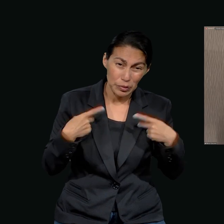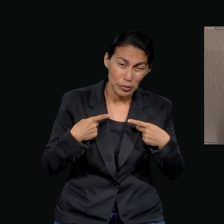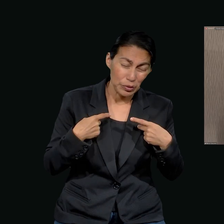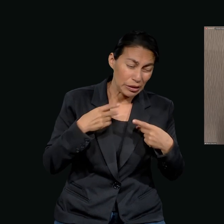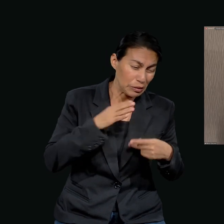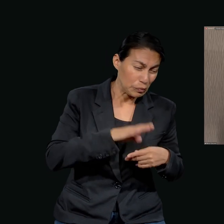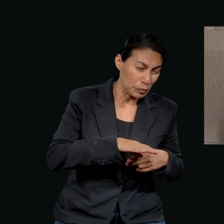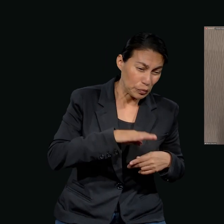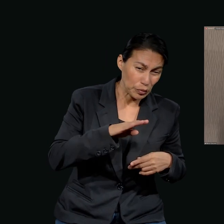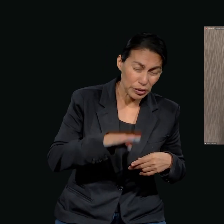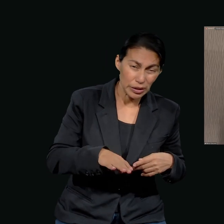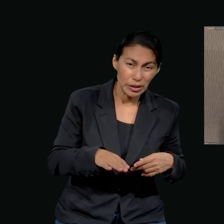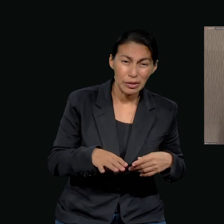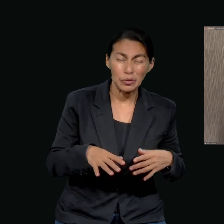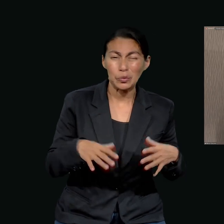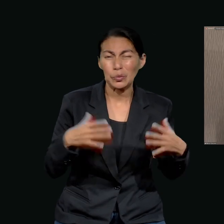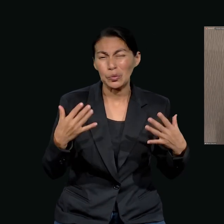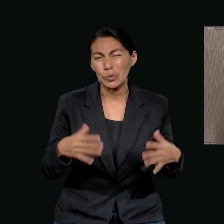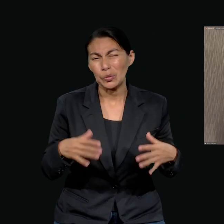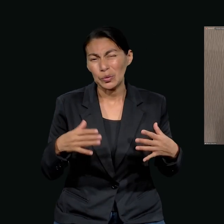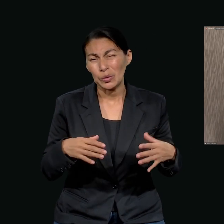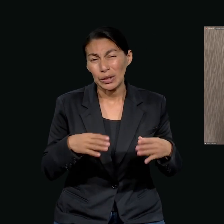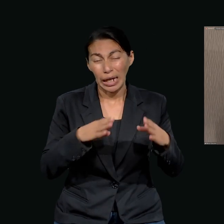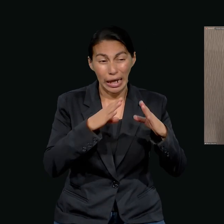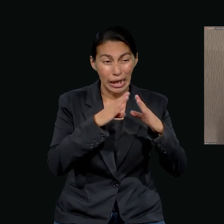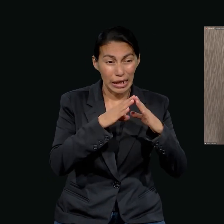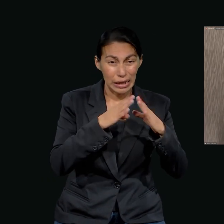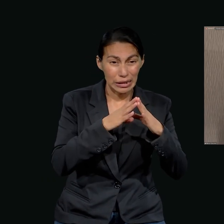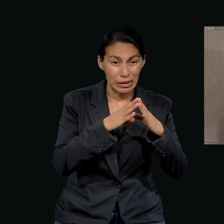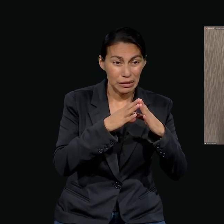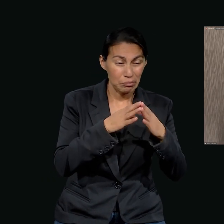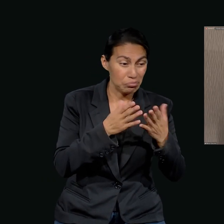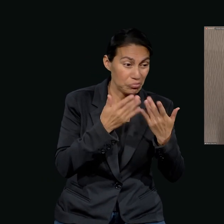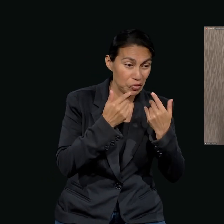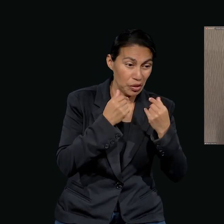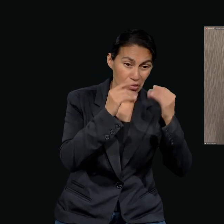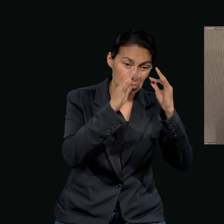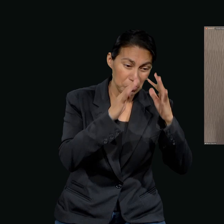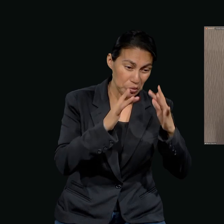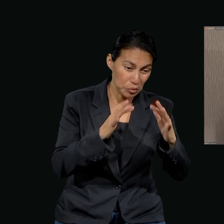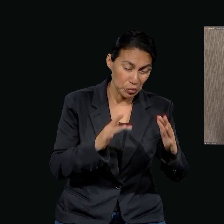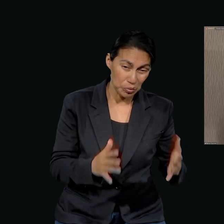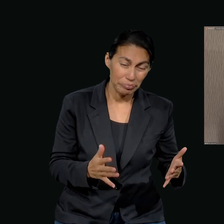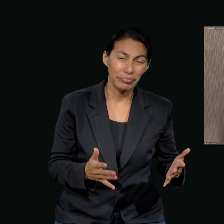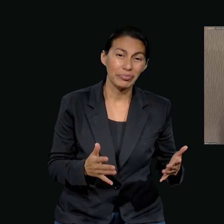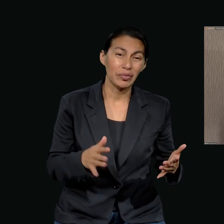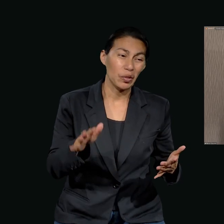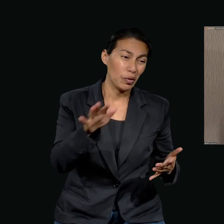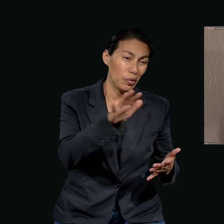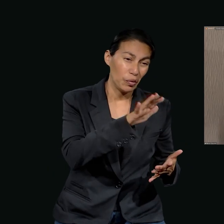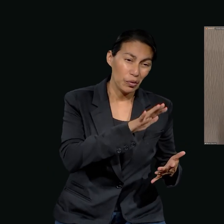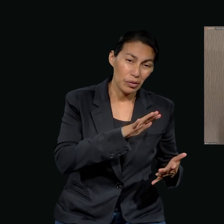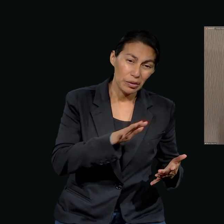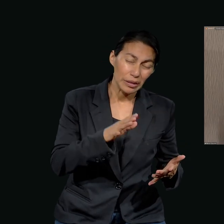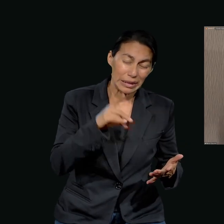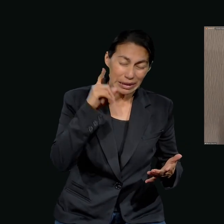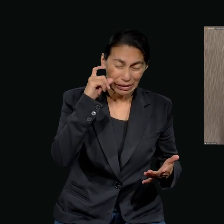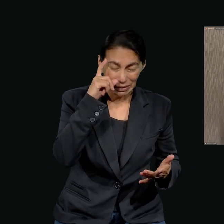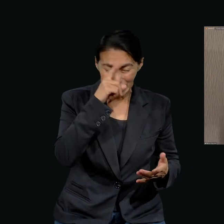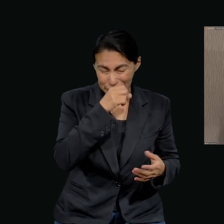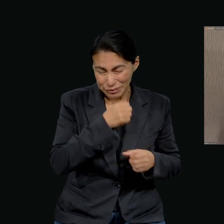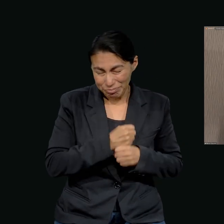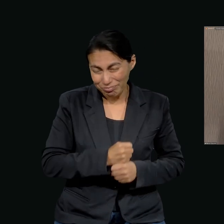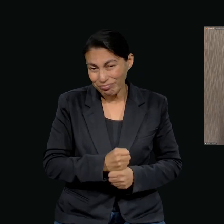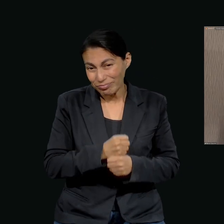Que murieron Y gente Que Perdieron sus hogares Y que están